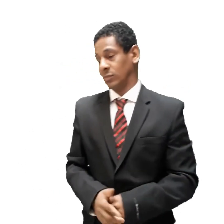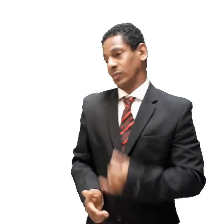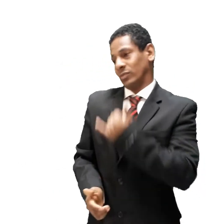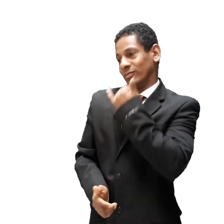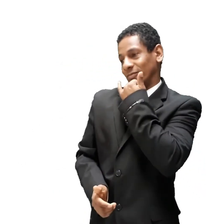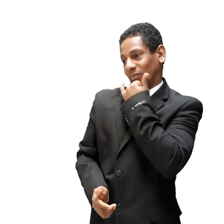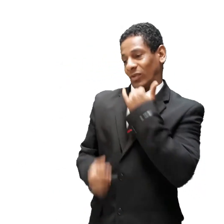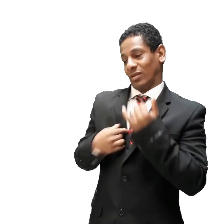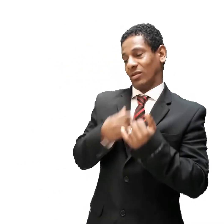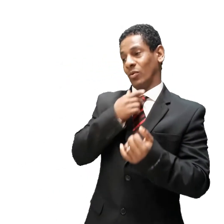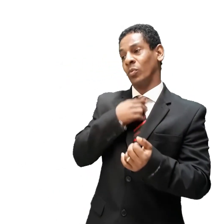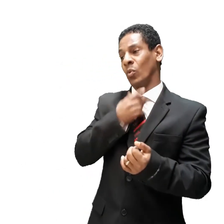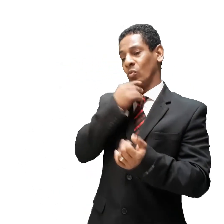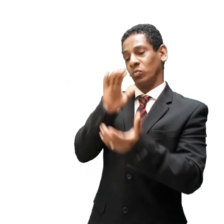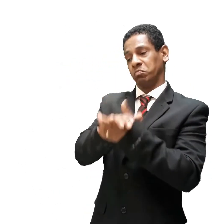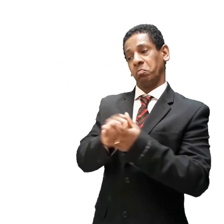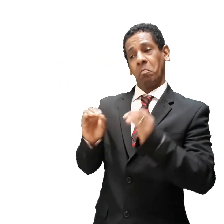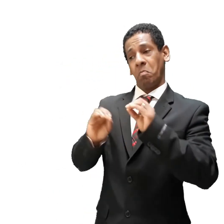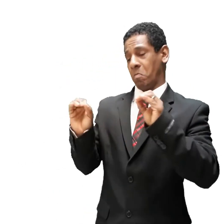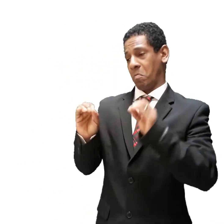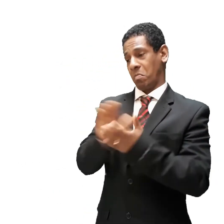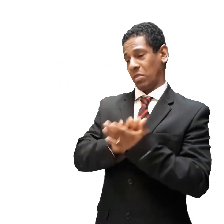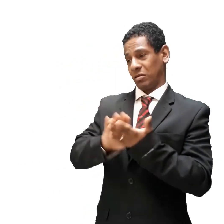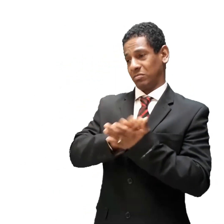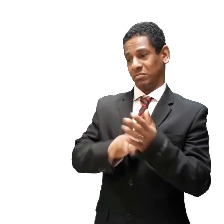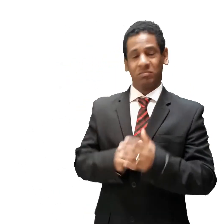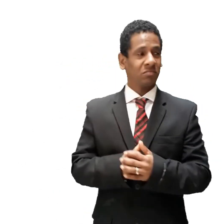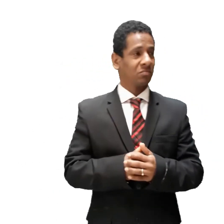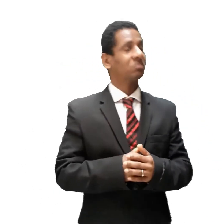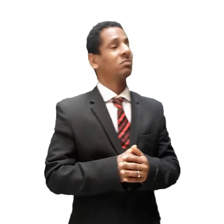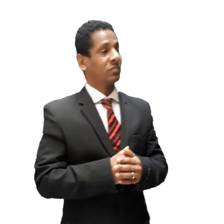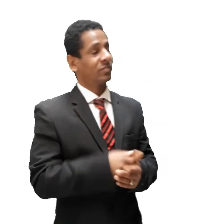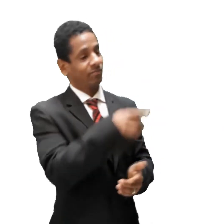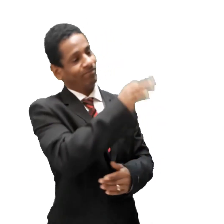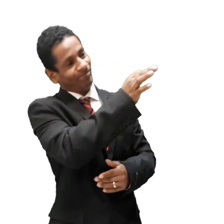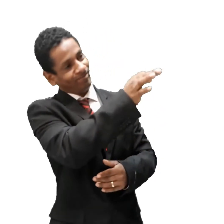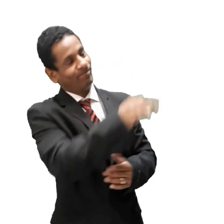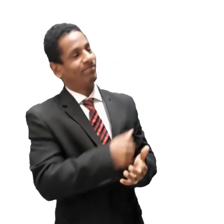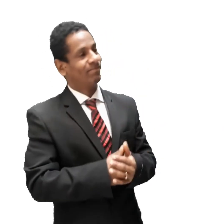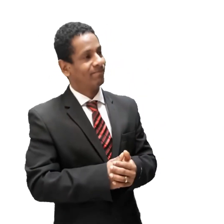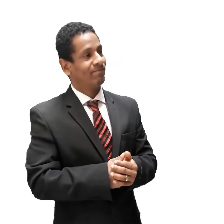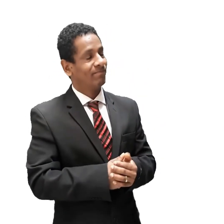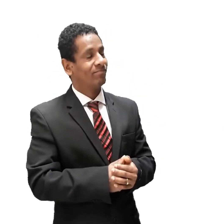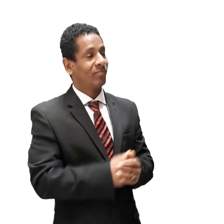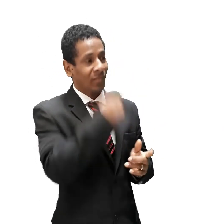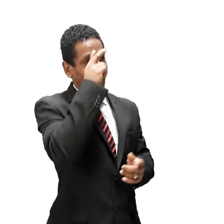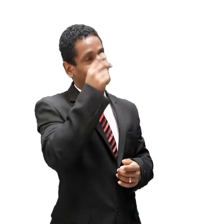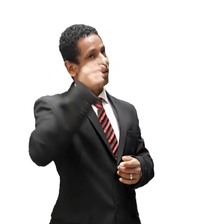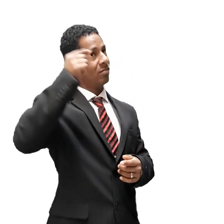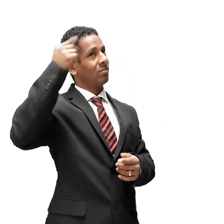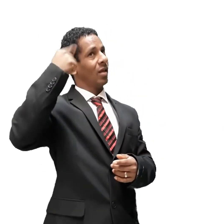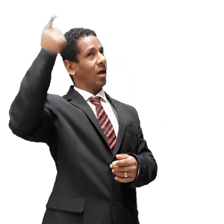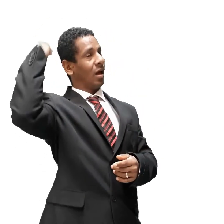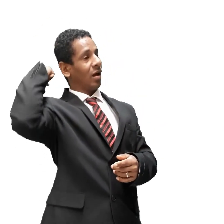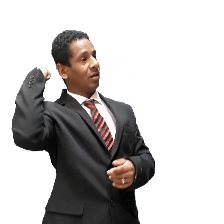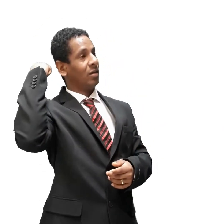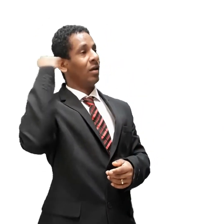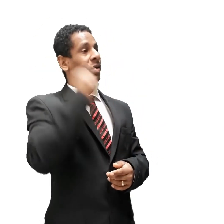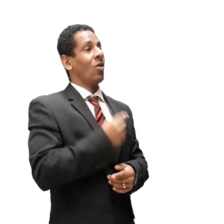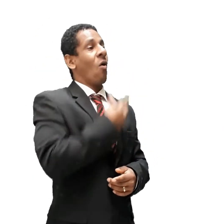E a mulher falou: oh, desculpa, eu não sou casada, eu não tenho marido. E o Senhor Jesus disse: